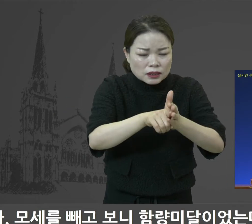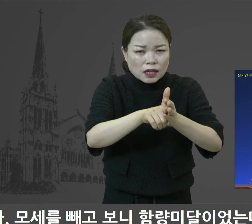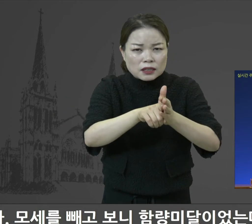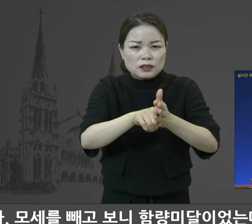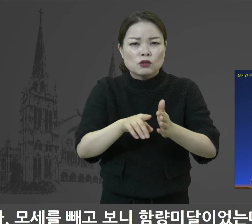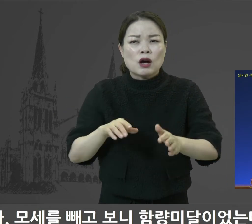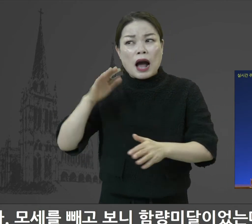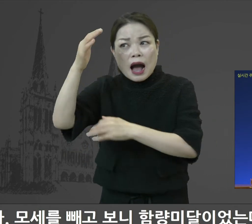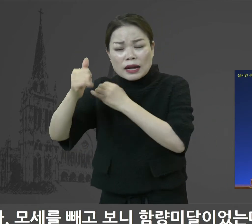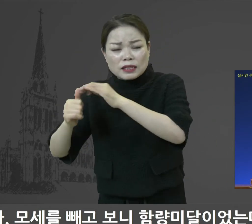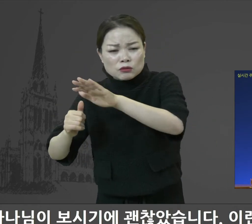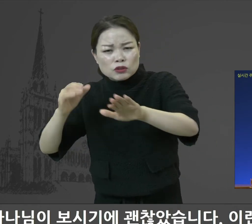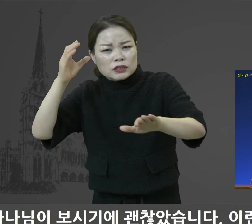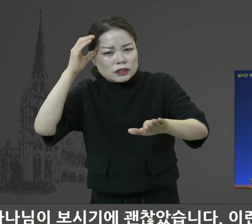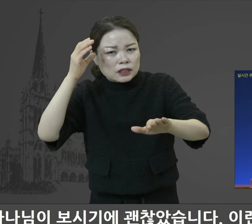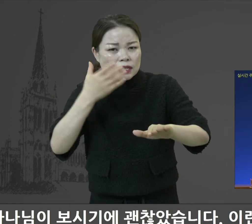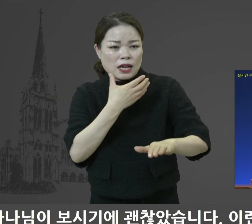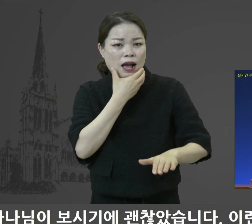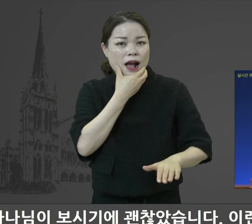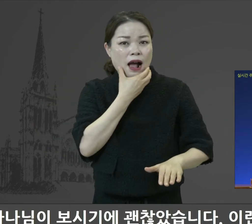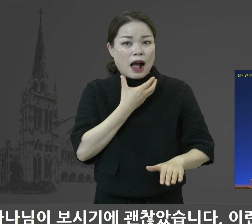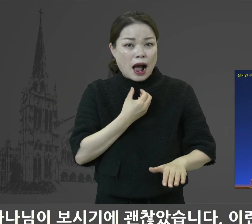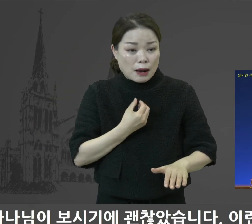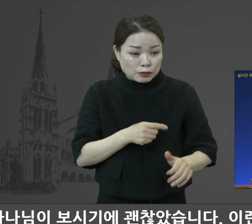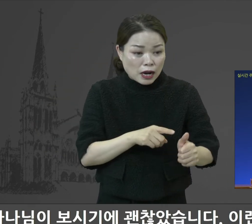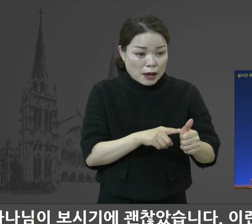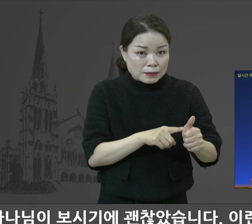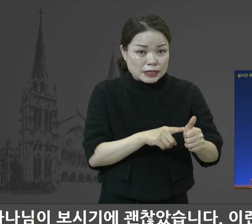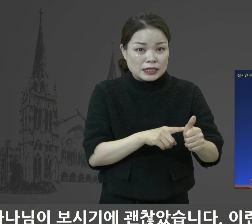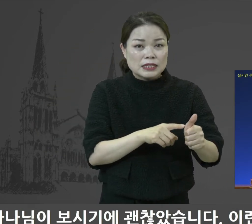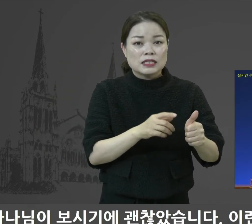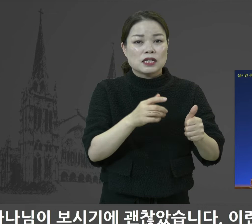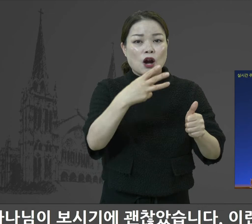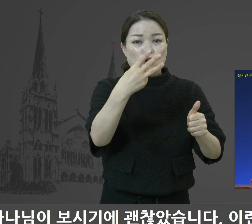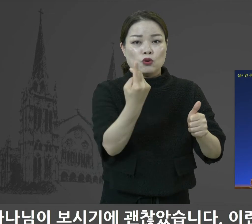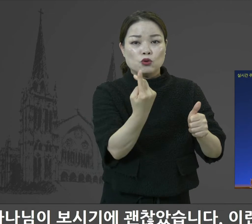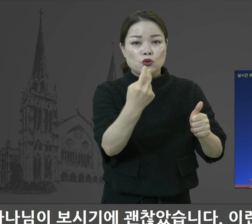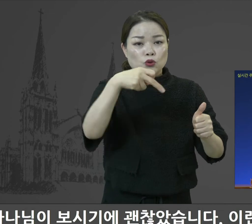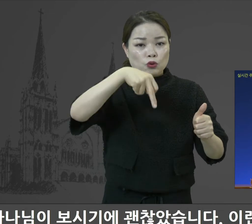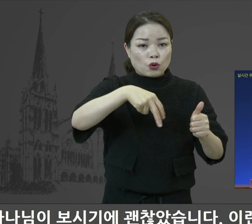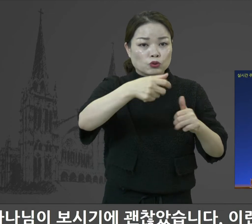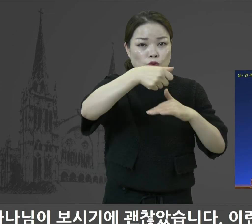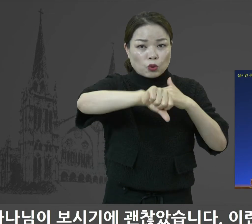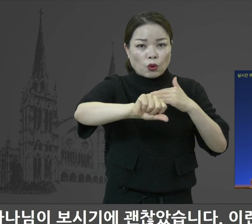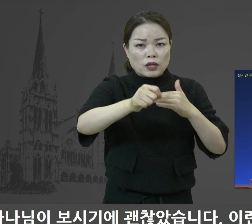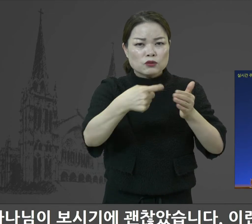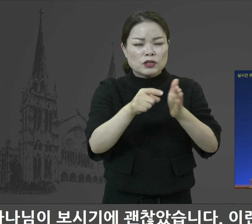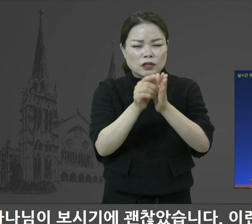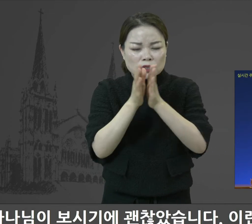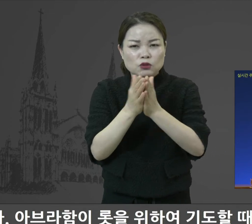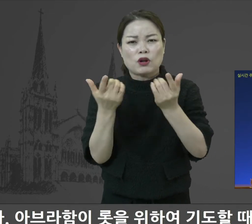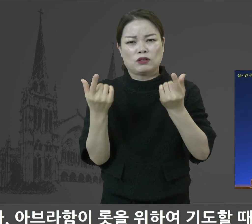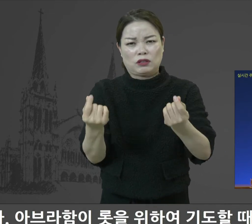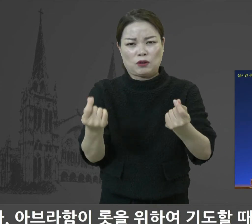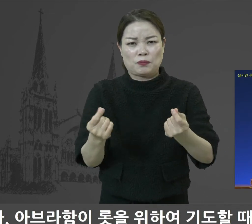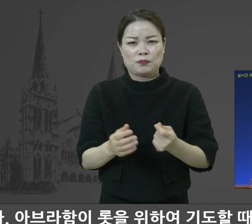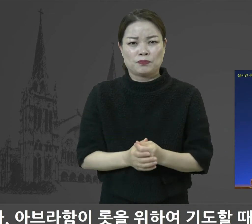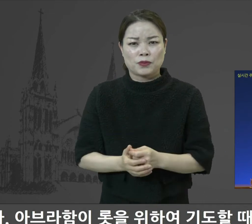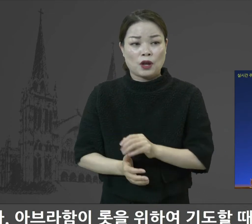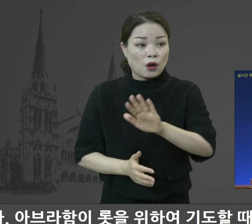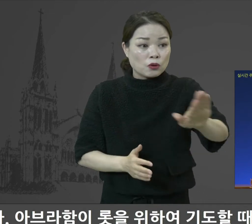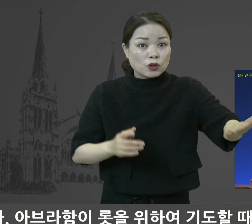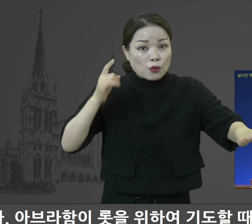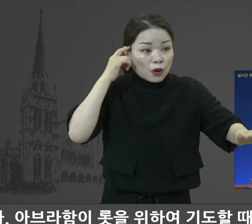있다는 겁니다. 아브라함이 롯을 위하여 기도할 때에도 같은 심정으로 기도한 것이죠. 여러분, 우리가 왜 구원을